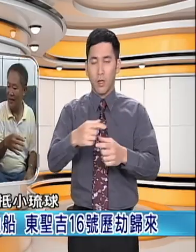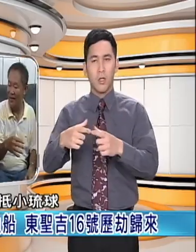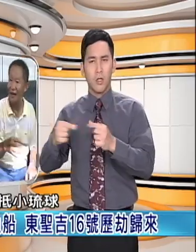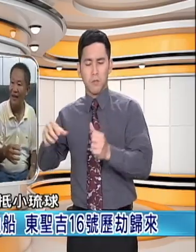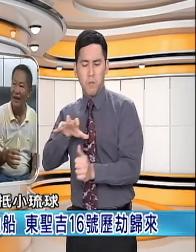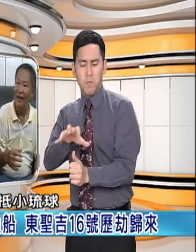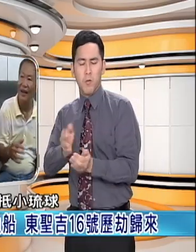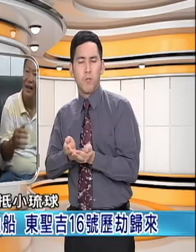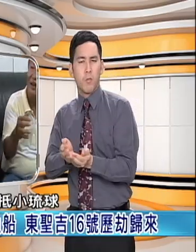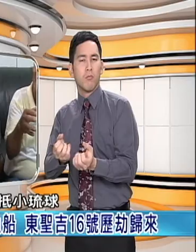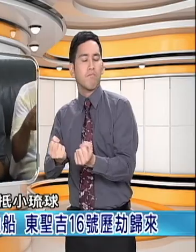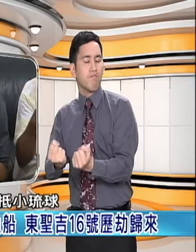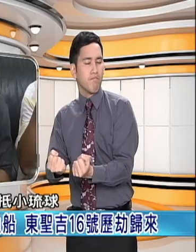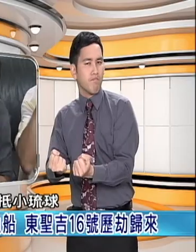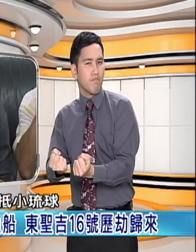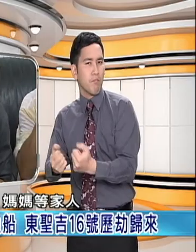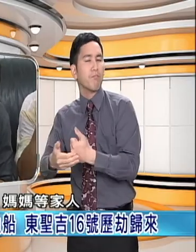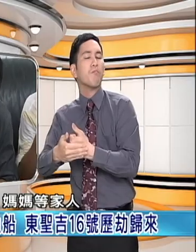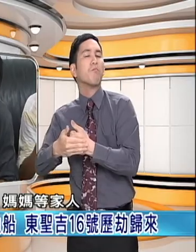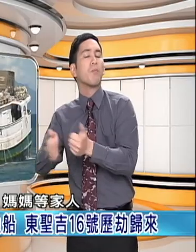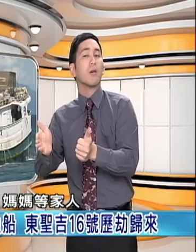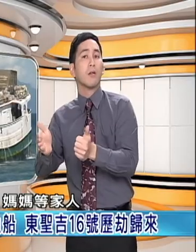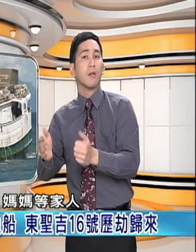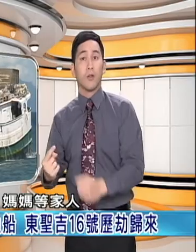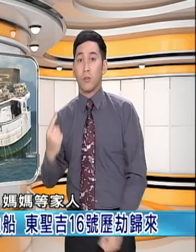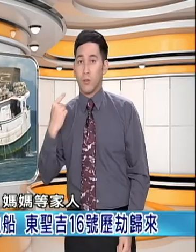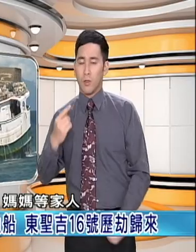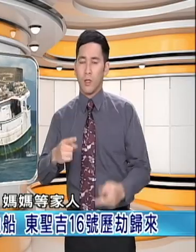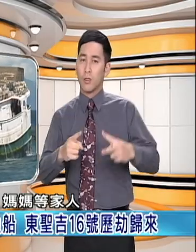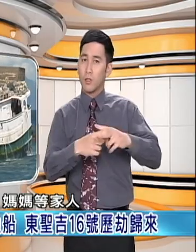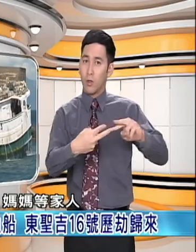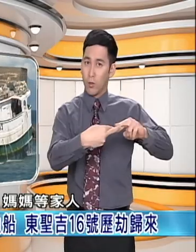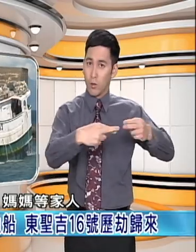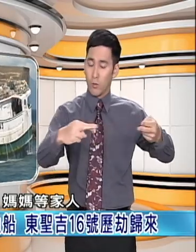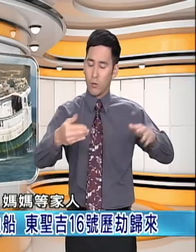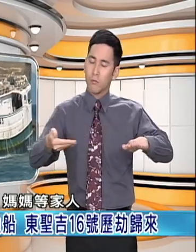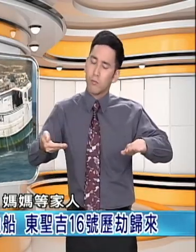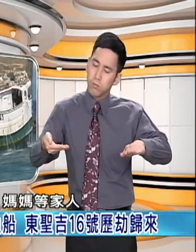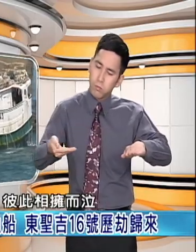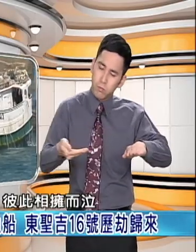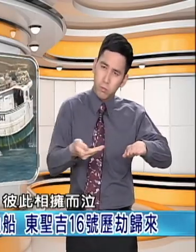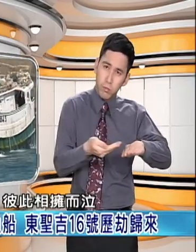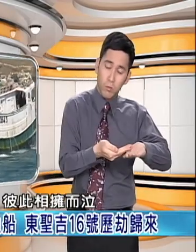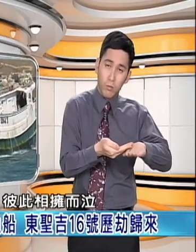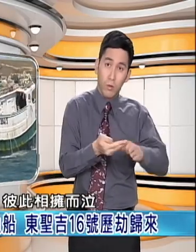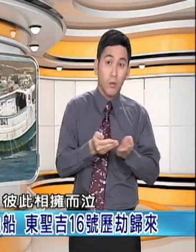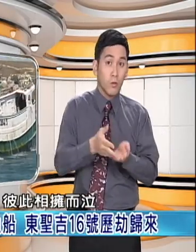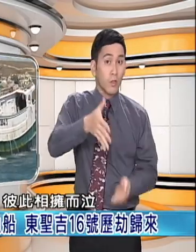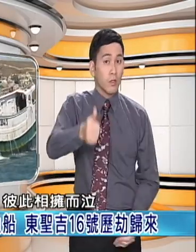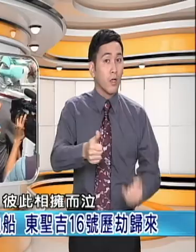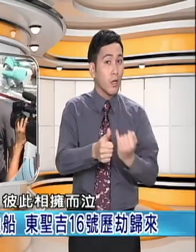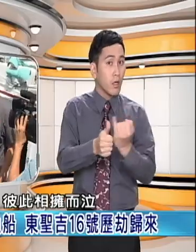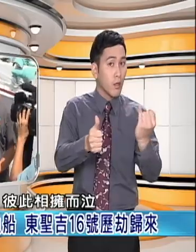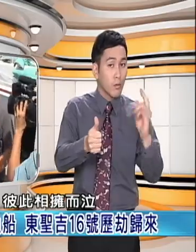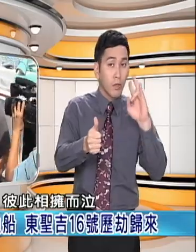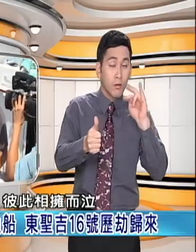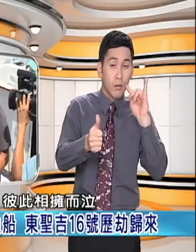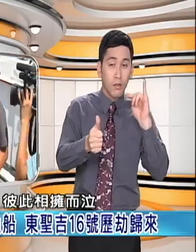抵小琉球。船长的妻子还有妈妈等家人到港口亲自迎接，彼此相拥而